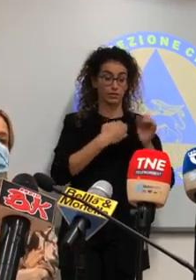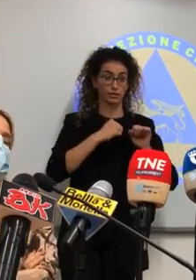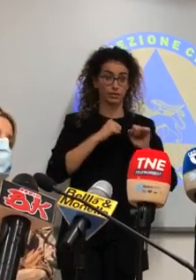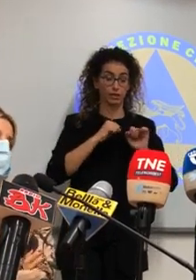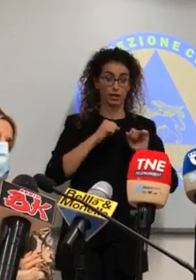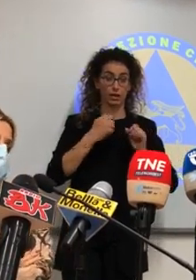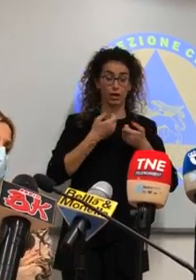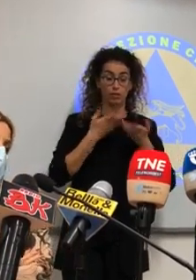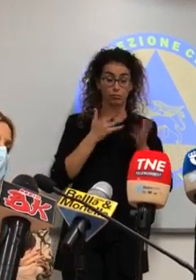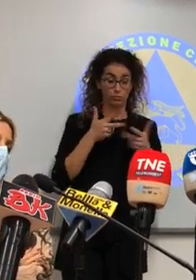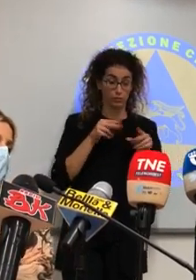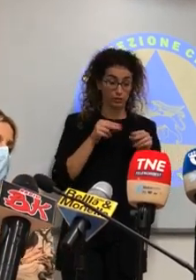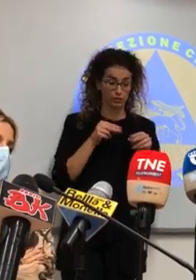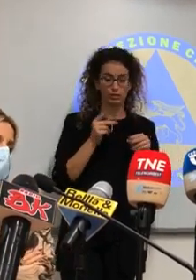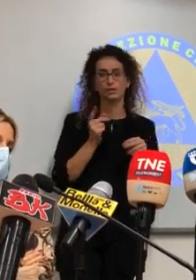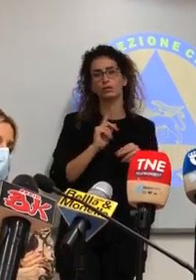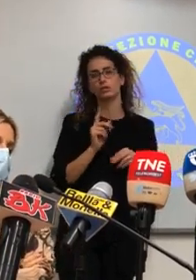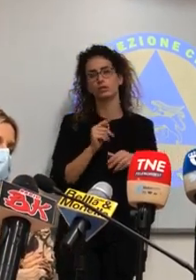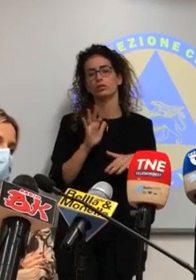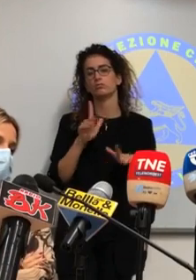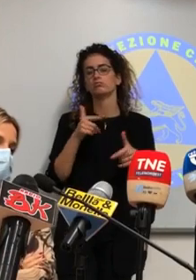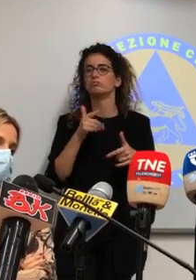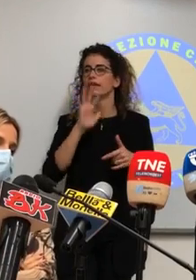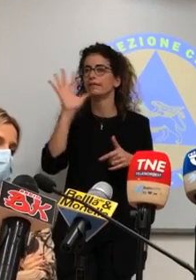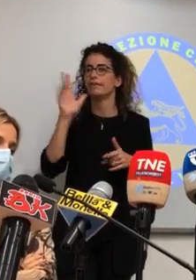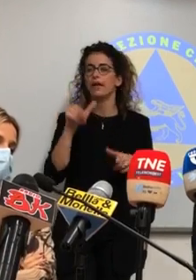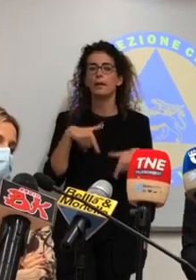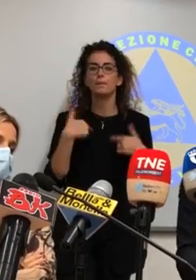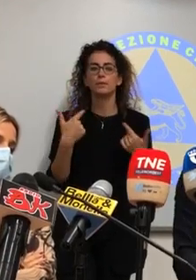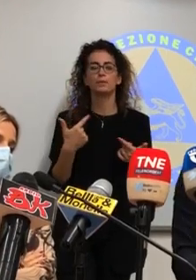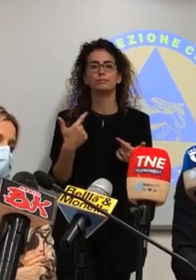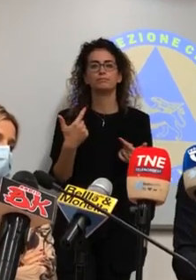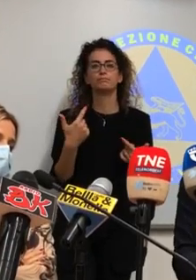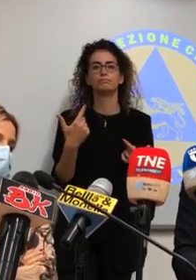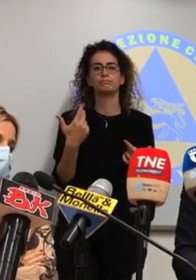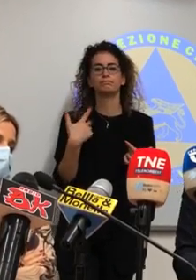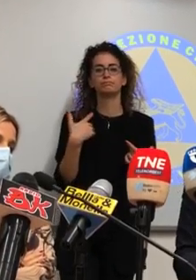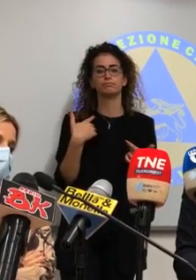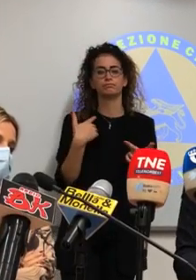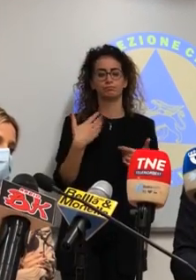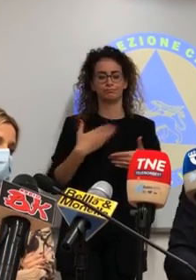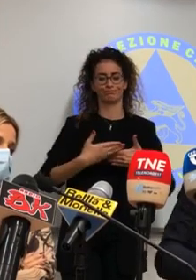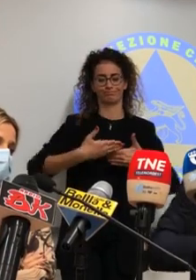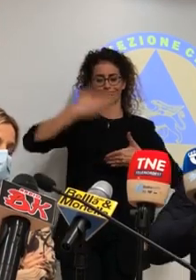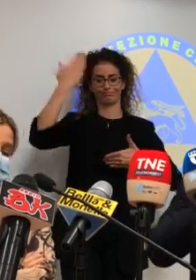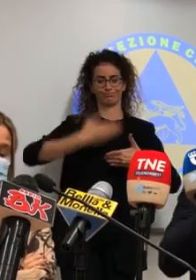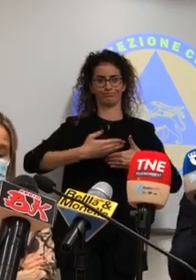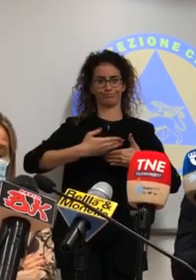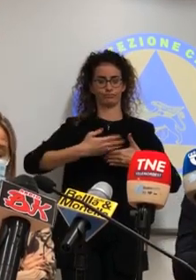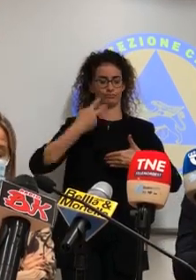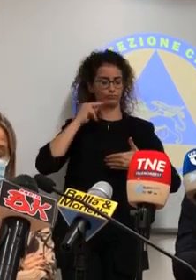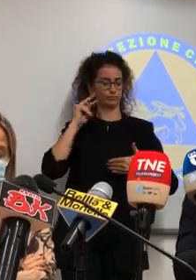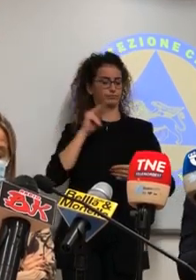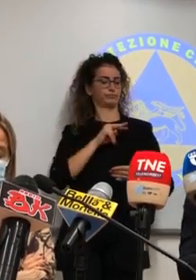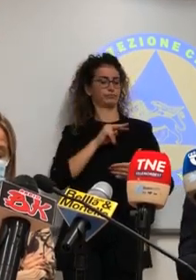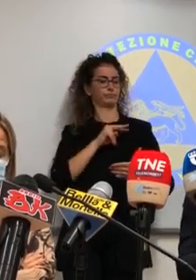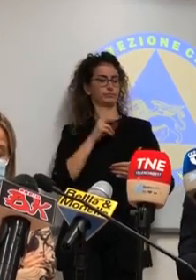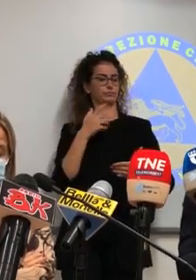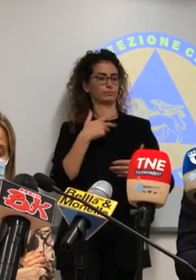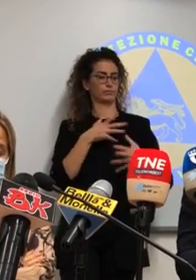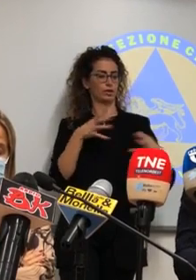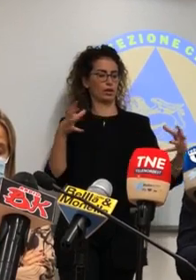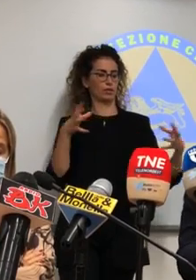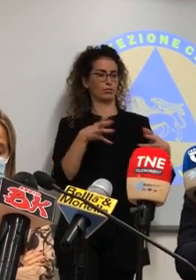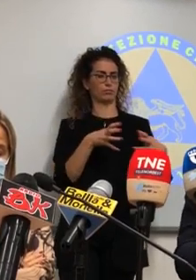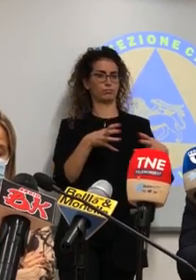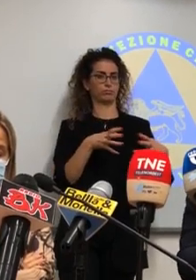pubblica, sto dicendo ad esempio che se guardo da una parte della barricata, penso che ad esempio il grande contingente, perché c'è